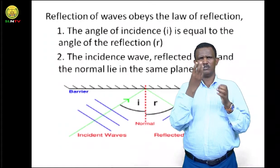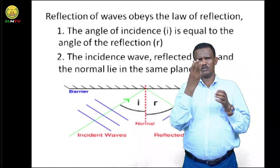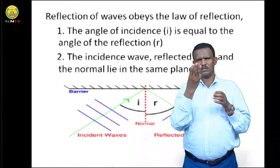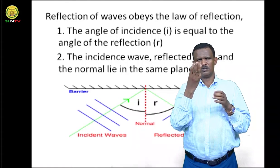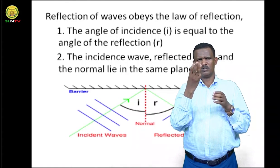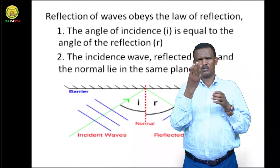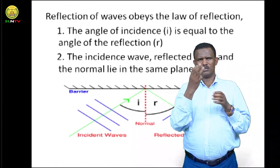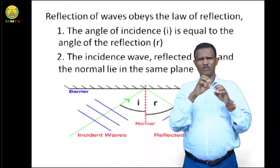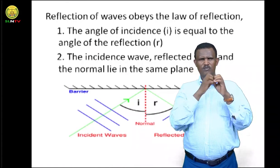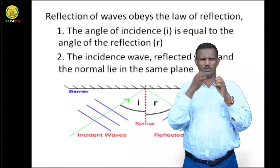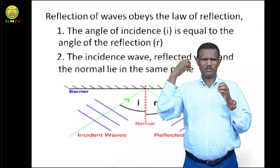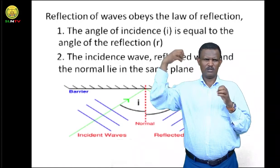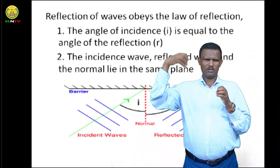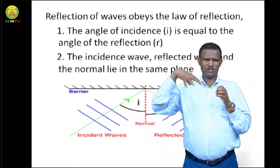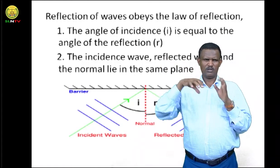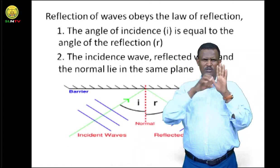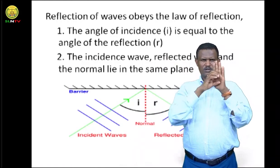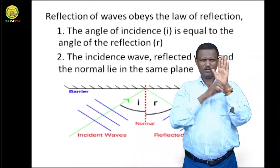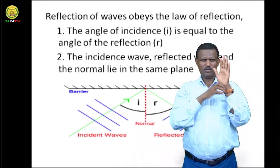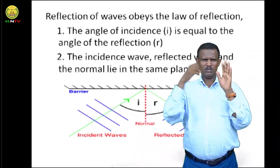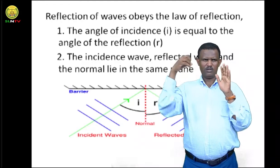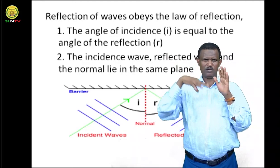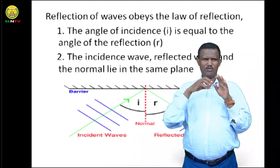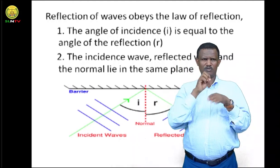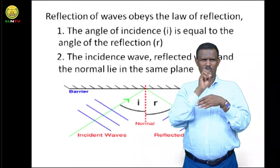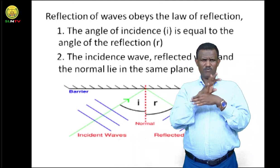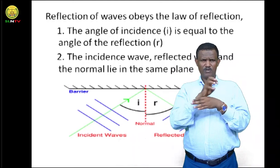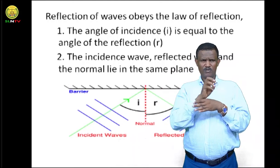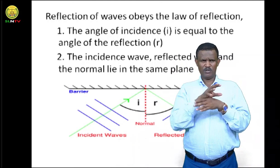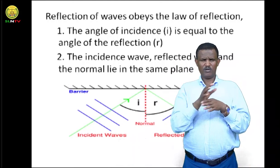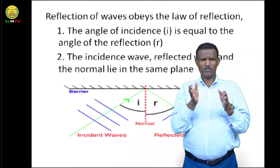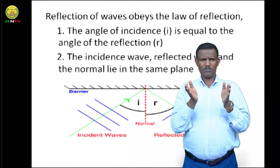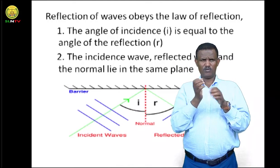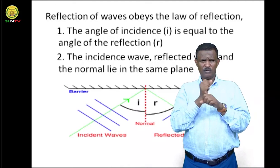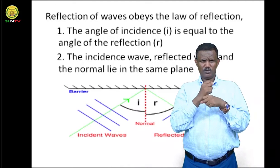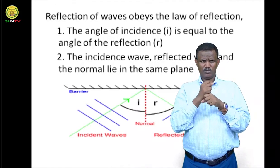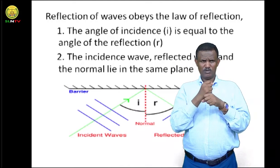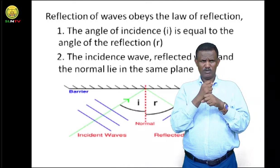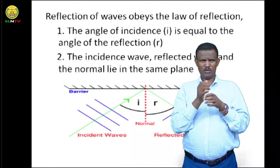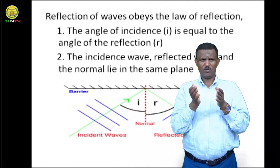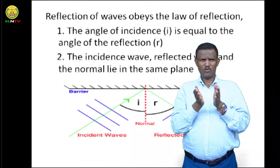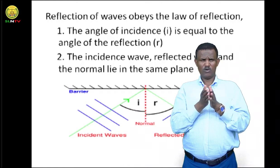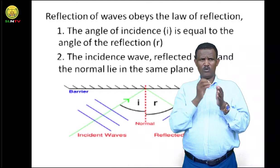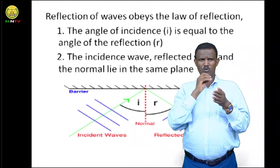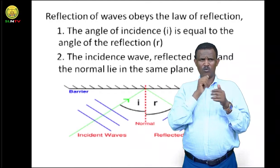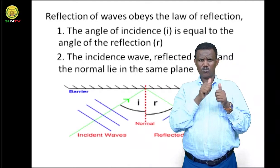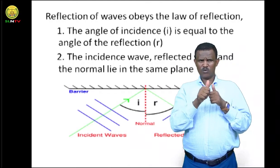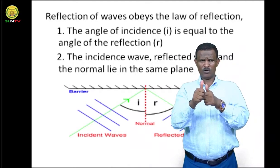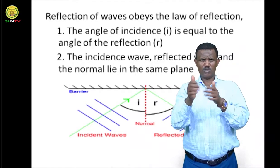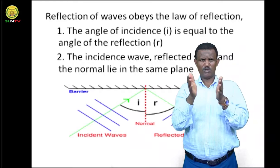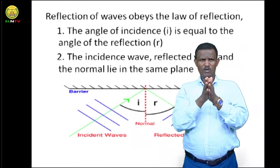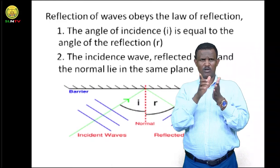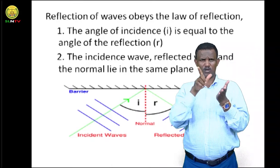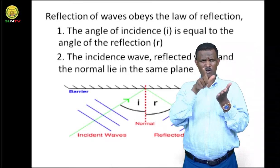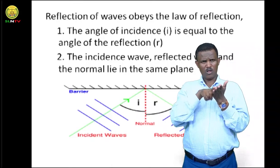chapter-kii loo yaqaanay light-ka reflection-ku weefku ay sameyso wuxuu fulinayaa ama raacaa